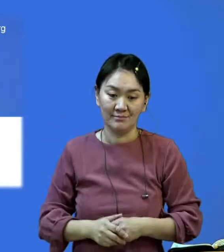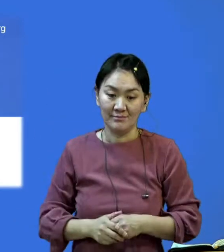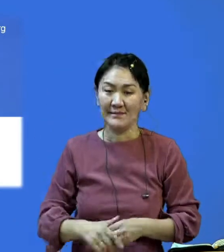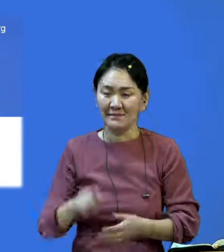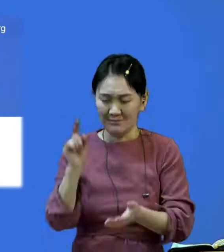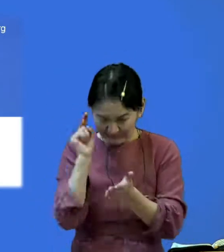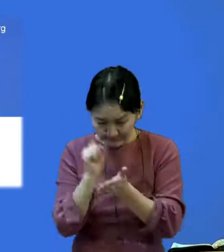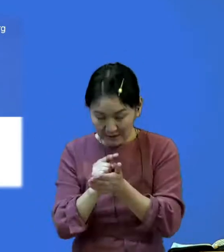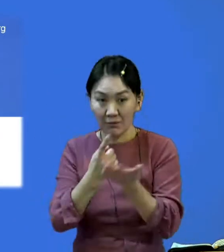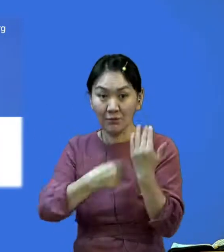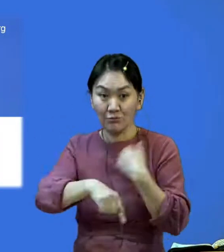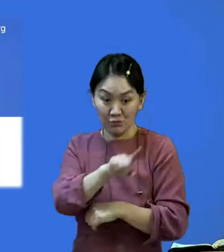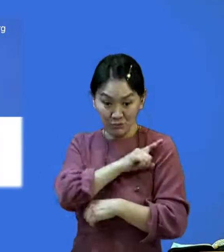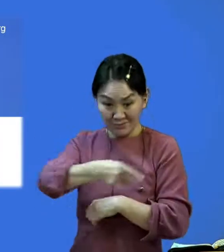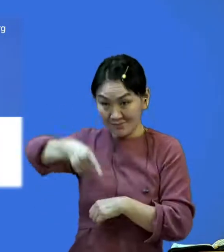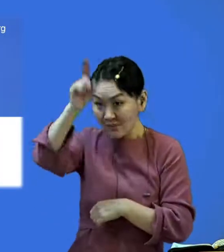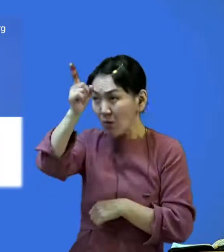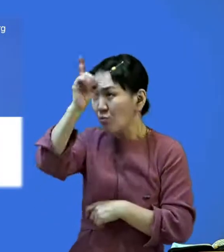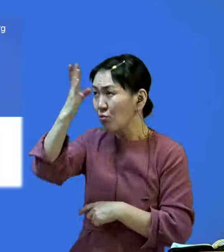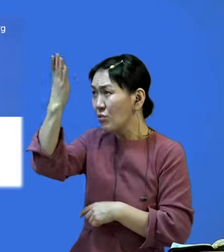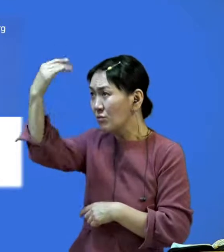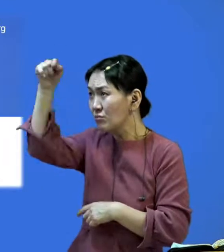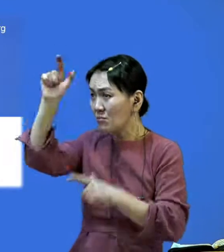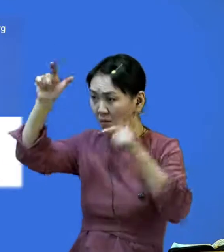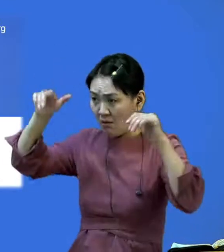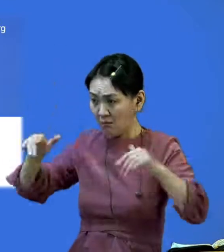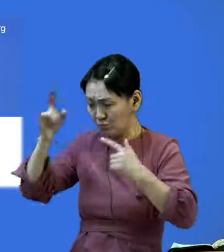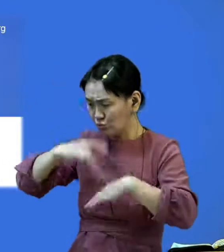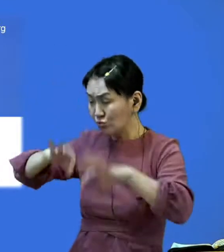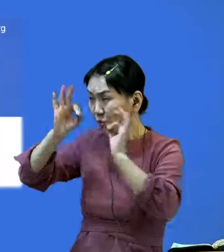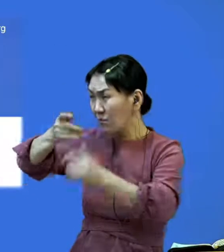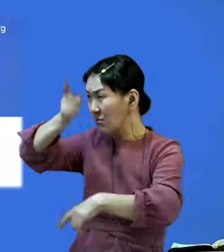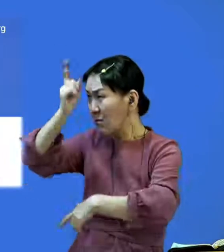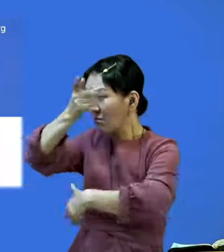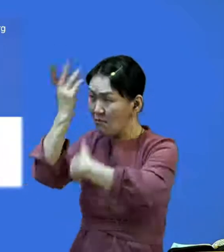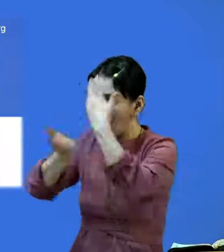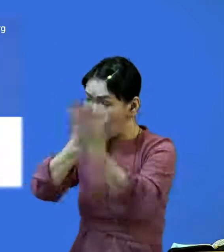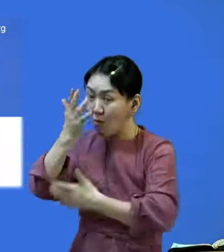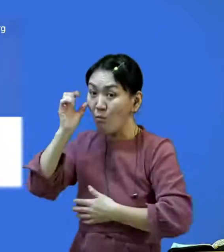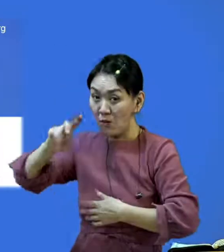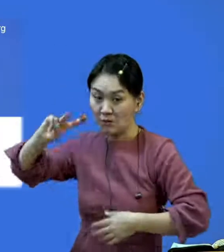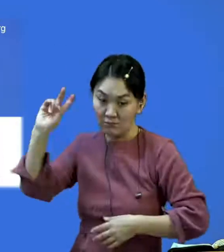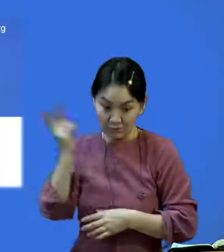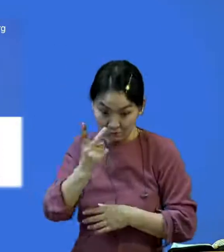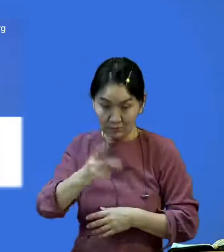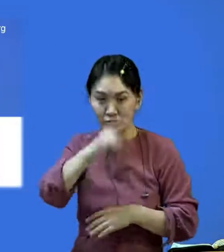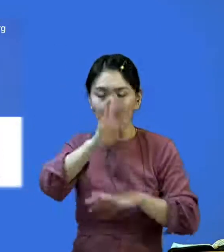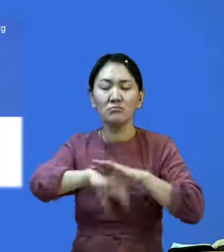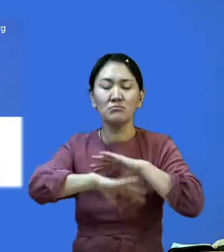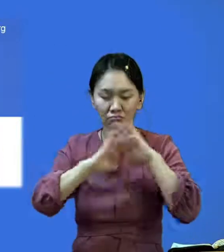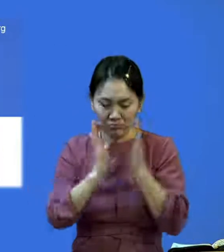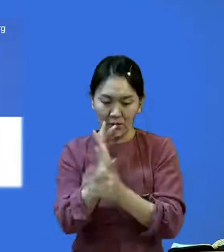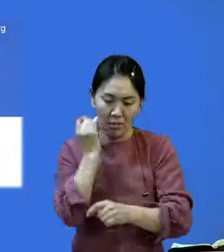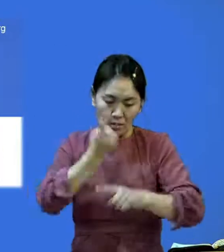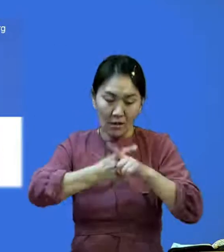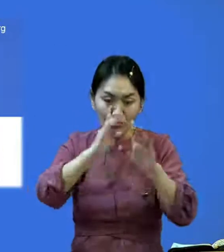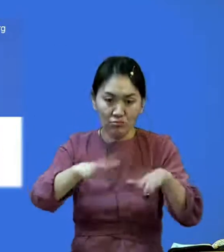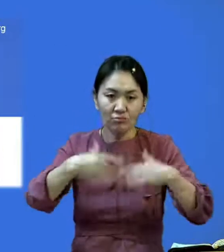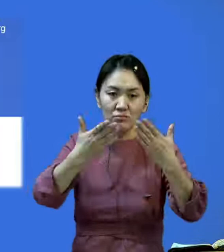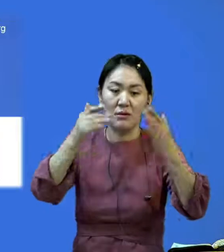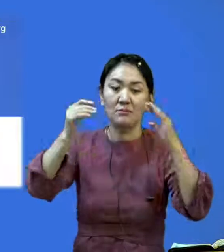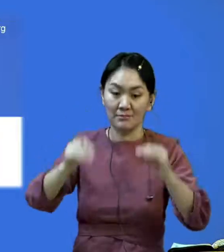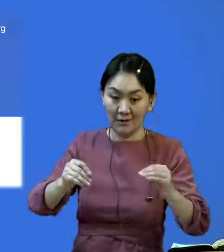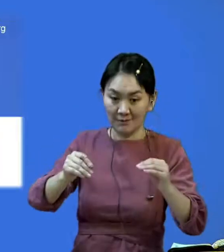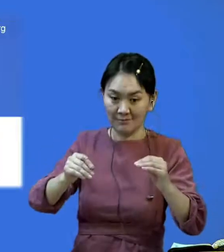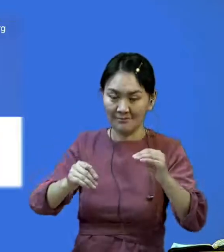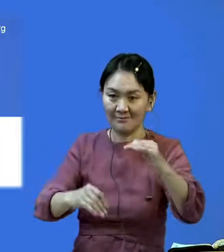Гагцгүй хилээд бурхны хаанчлал ба зөвхт байдлыг хайхтун. Тэгвэл энэ бүхнийг та нарт нэмж өгөх болно. За